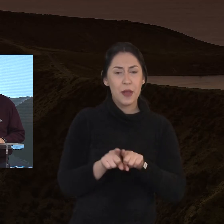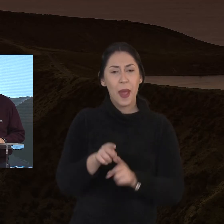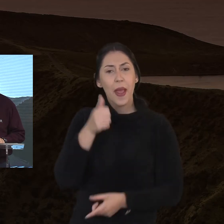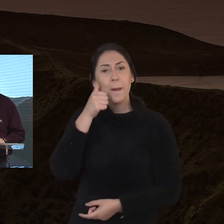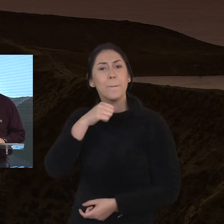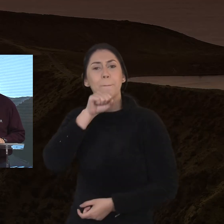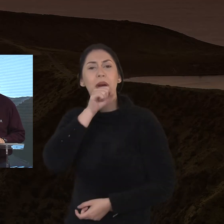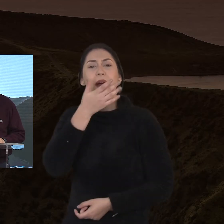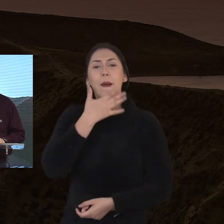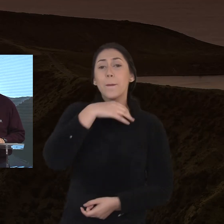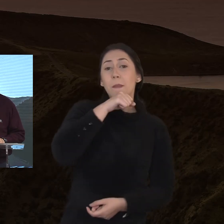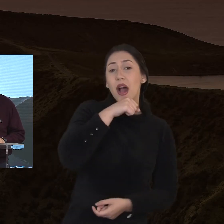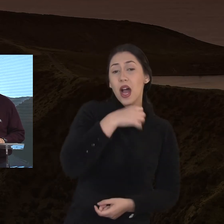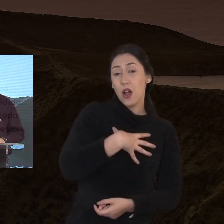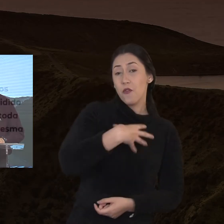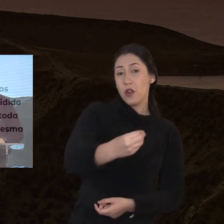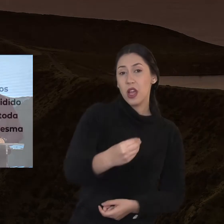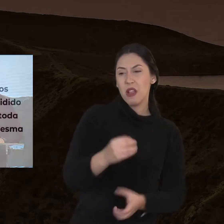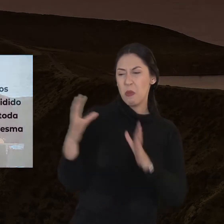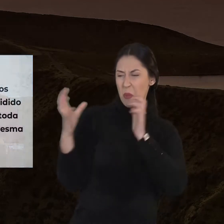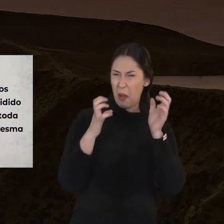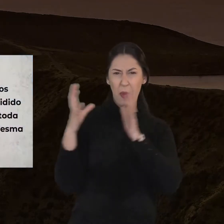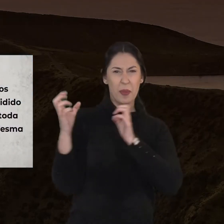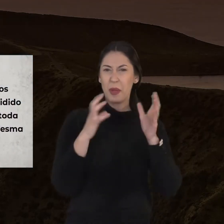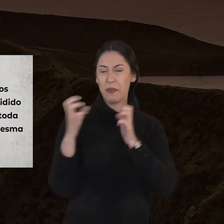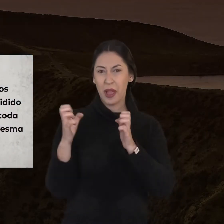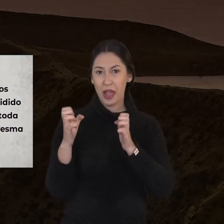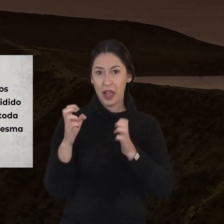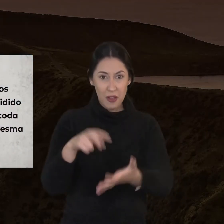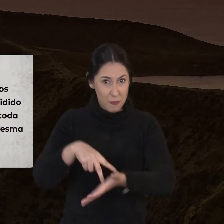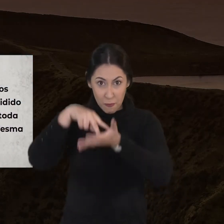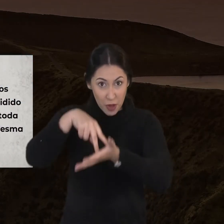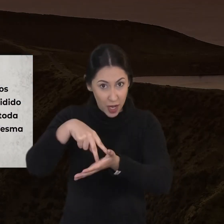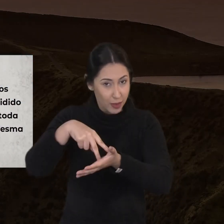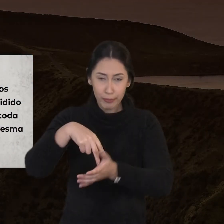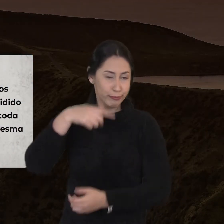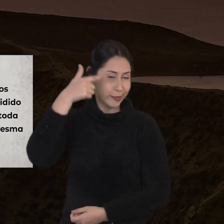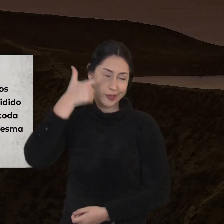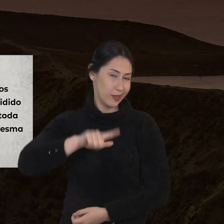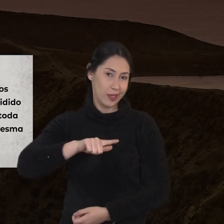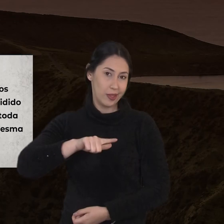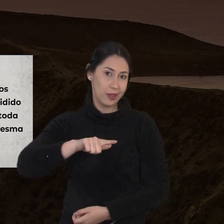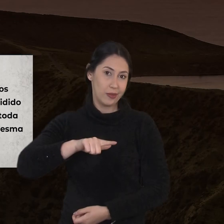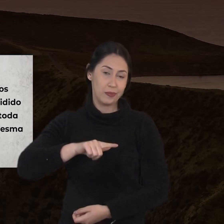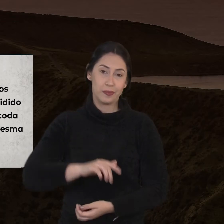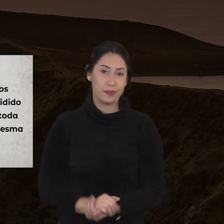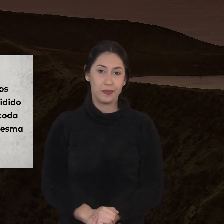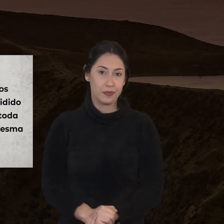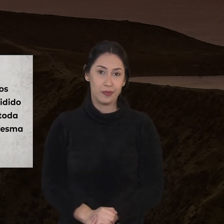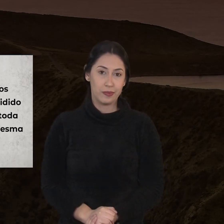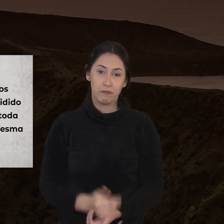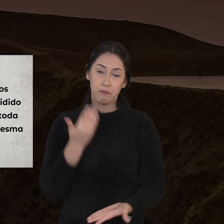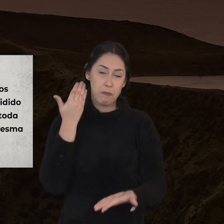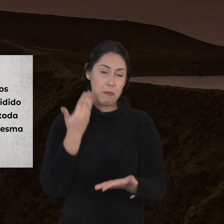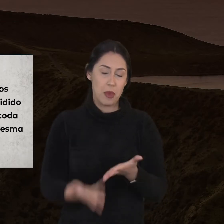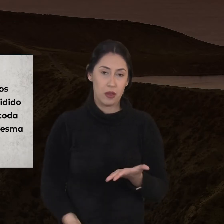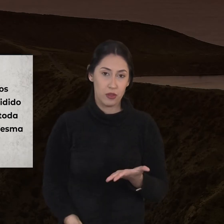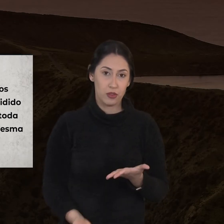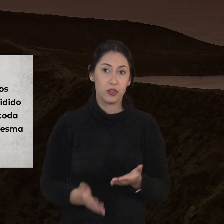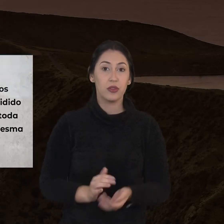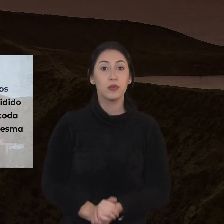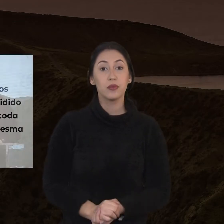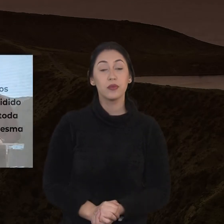toda a casa dividida contra si mesma não subsistirá e a família caso não vai durar